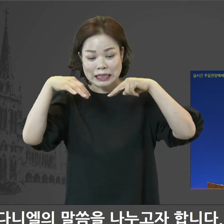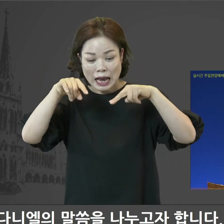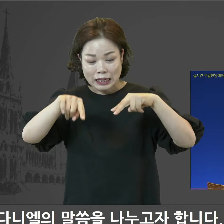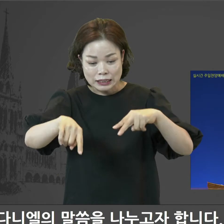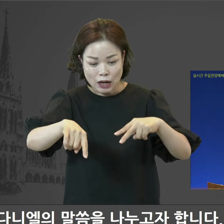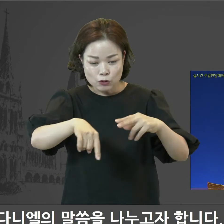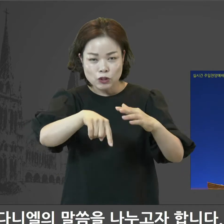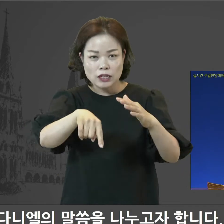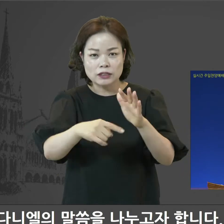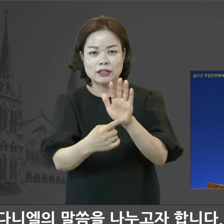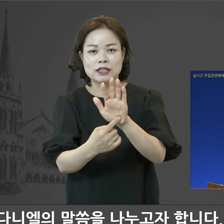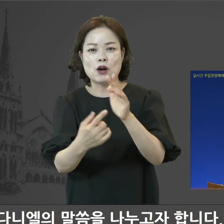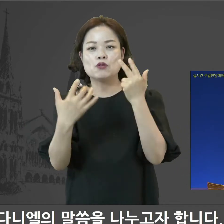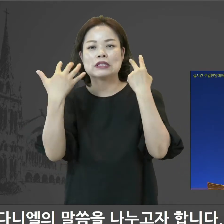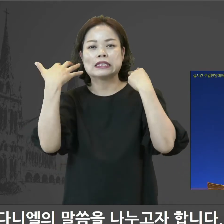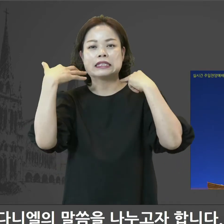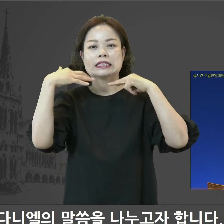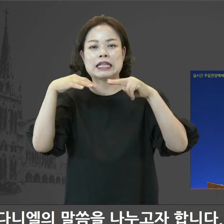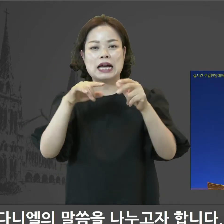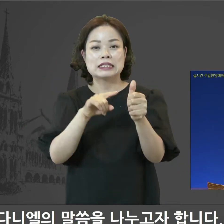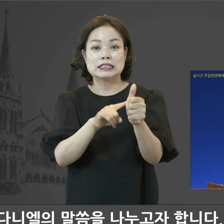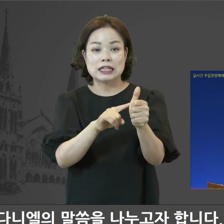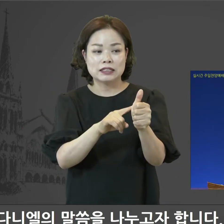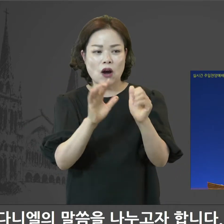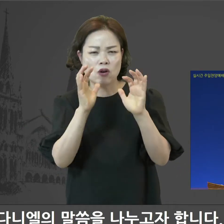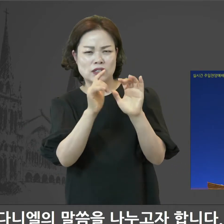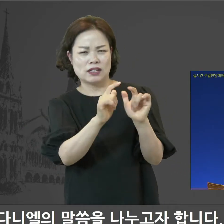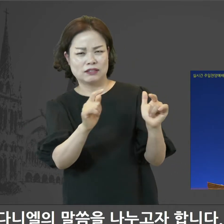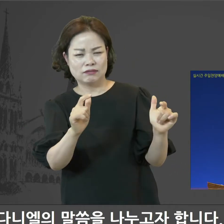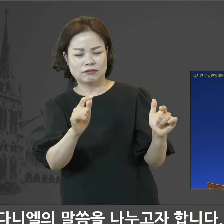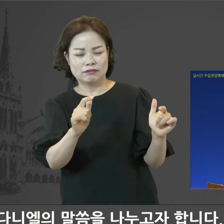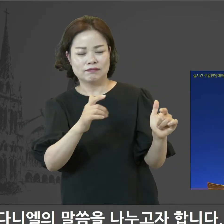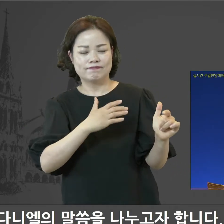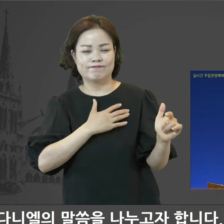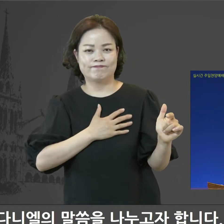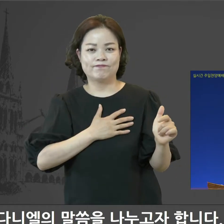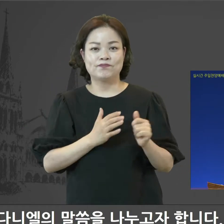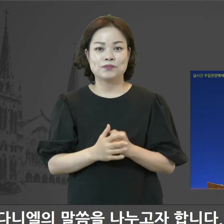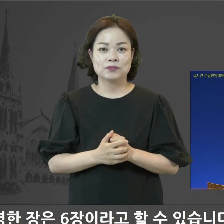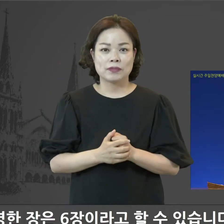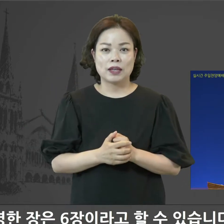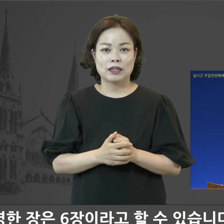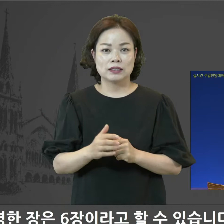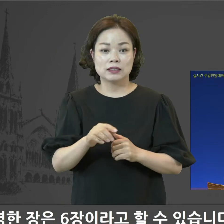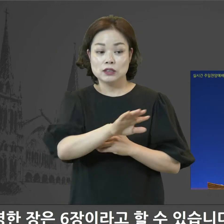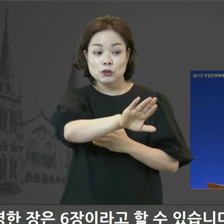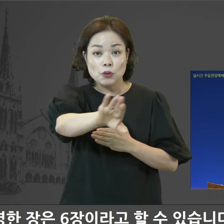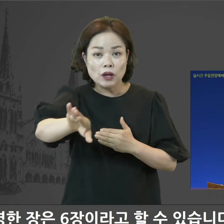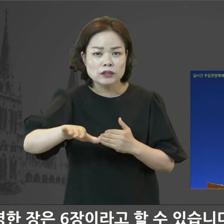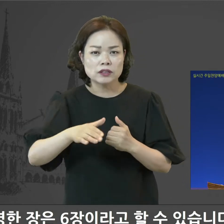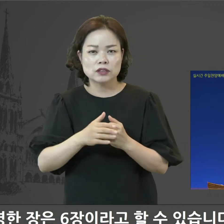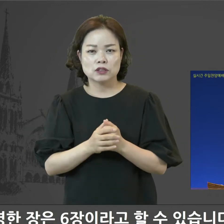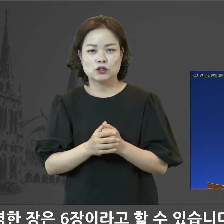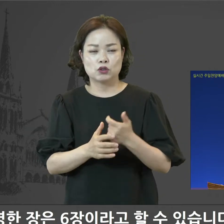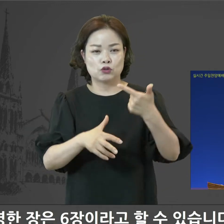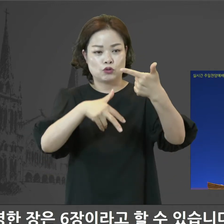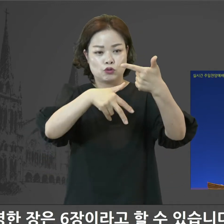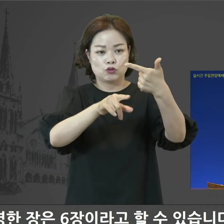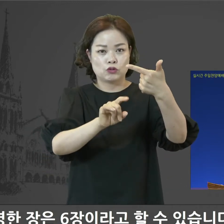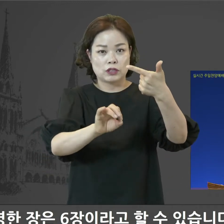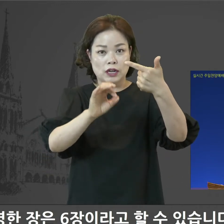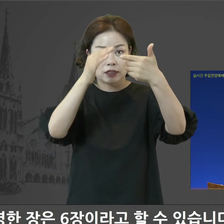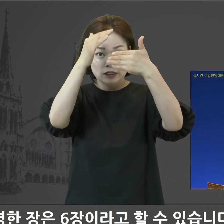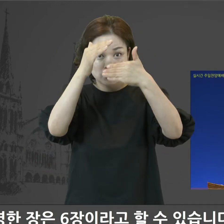다니엘의 이야기, 아마 이것은 우리 어린 아이들도 알 법한 이야기인데요, 이 이야기 외에도 6장의 말씀을